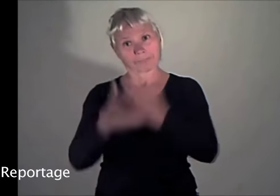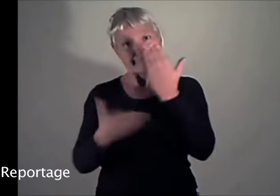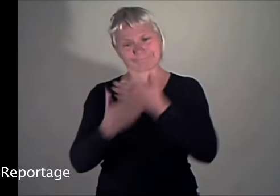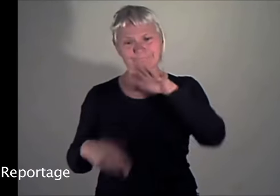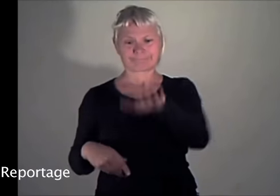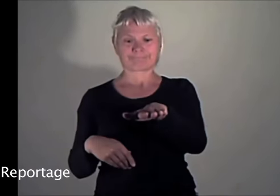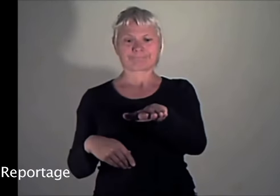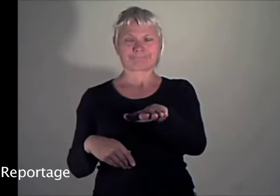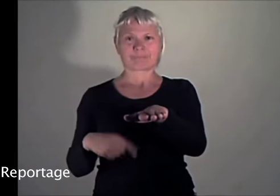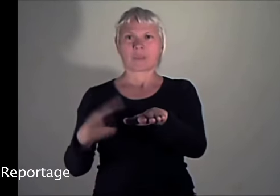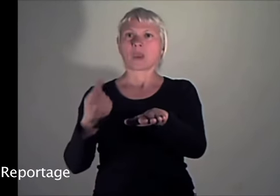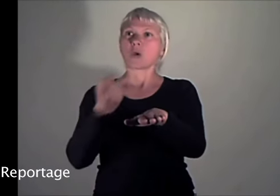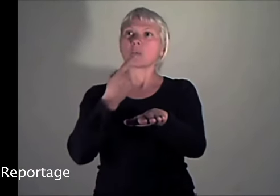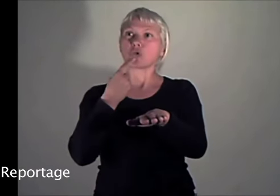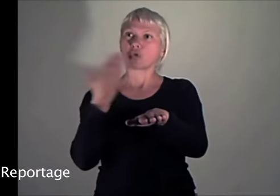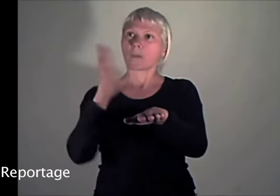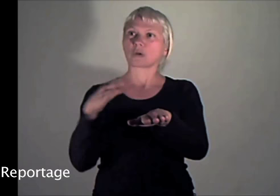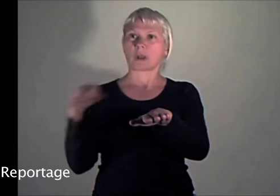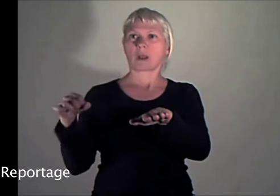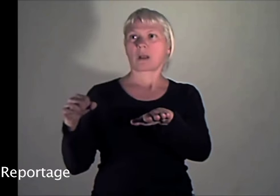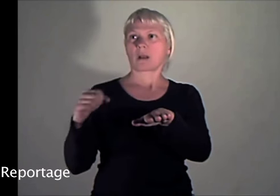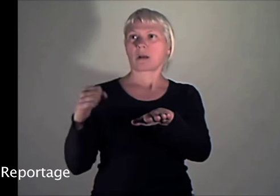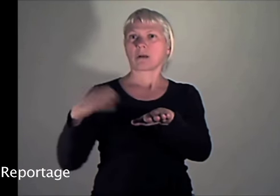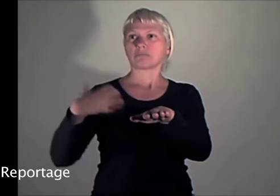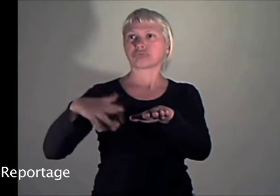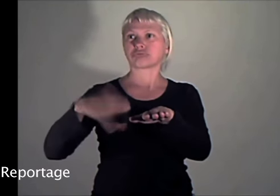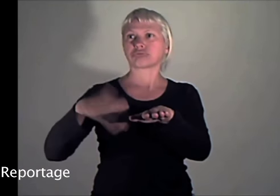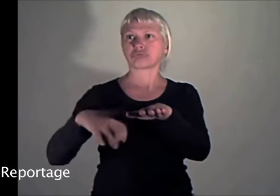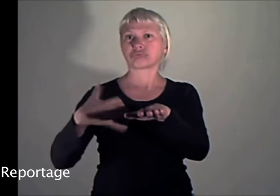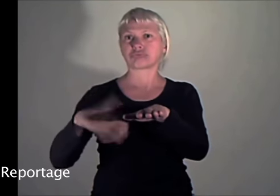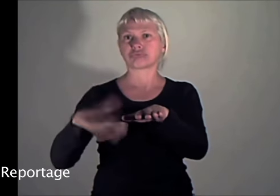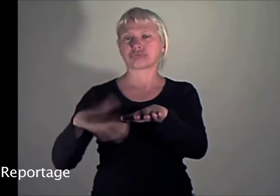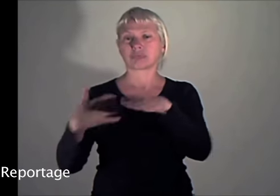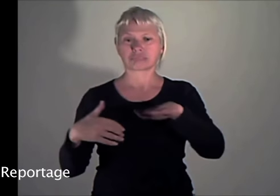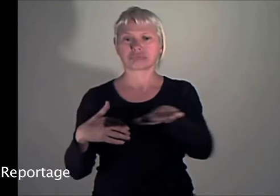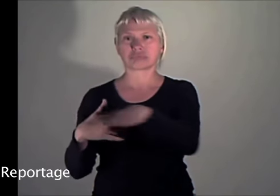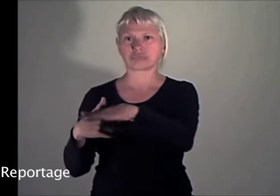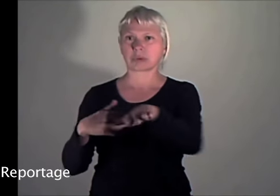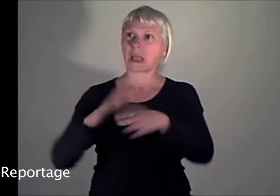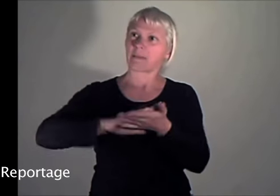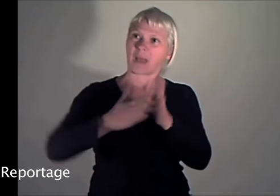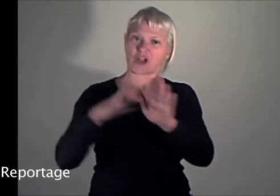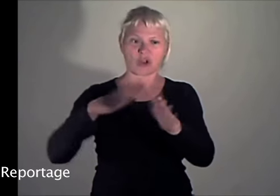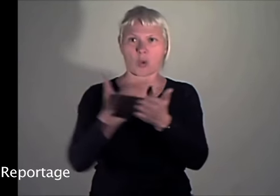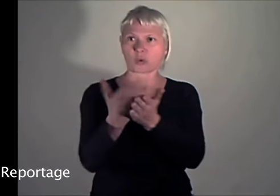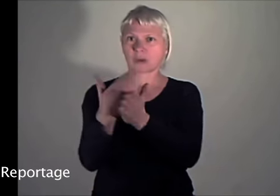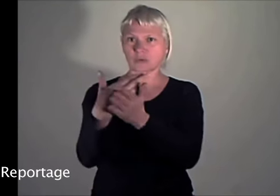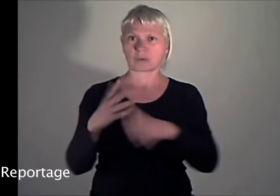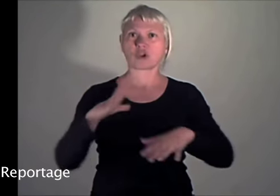puis j'ai aussi une orientation de ma main. Et puis il y a un arbre là qui arrive. Et la voiture, bam, elle va arriver dans l'arbre. Et tu vois, avec mon visage, j'ai